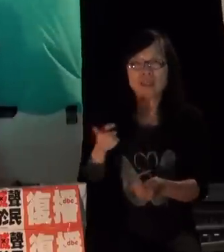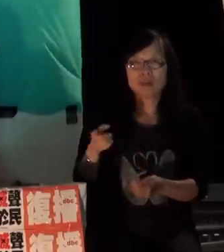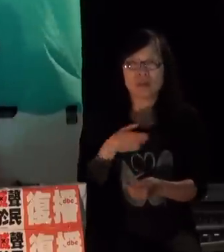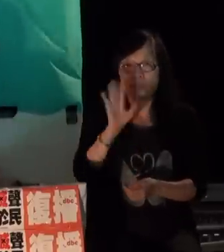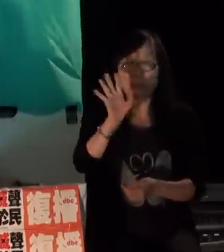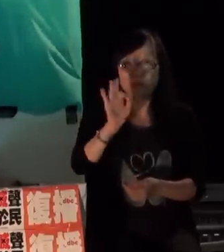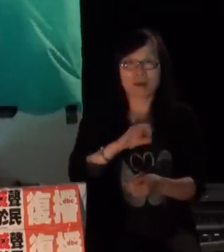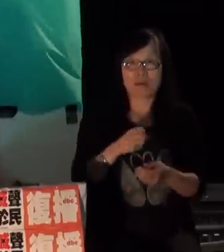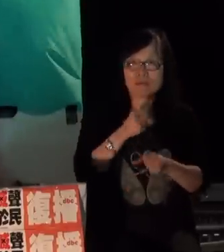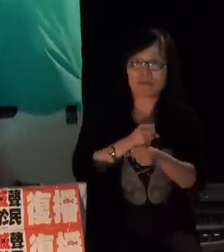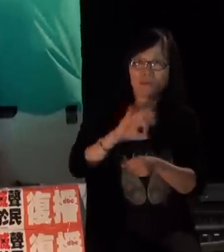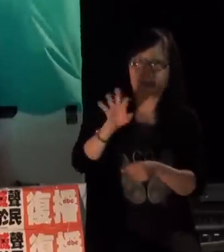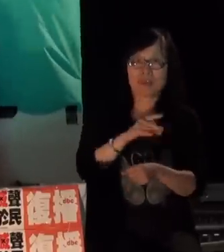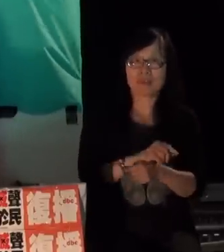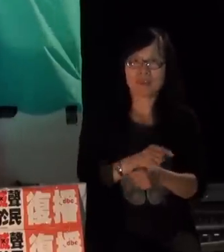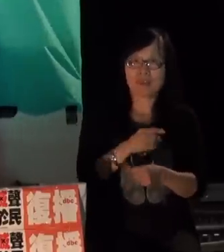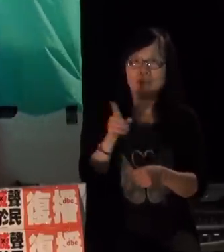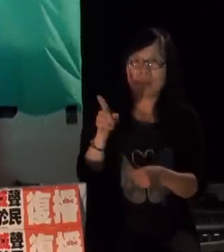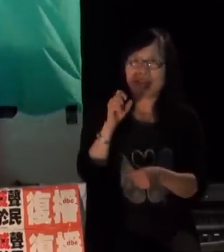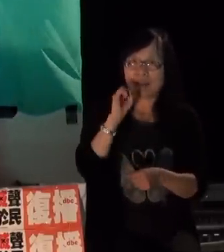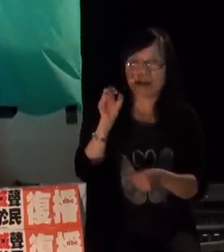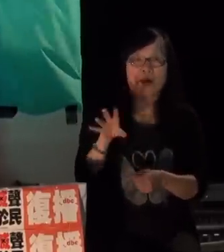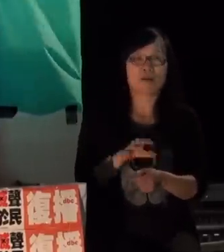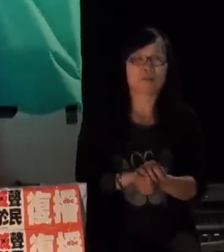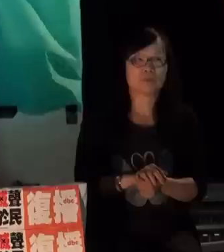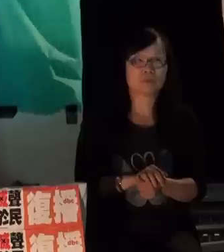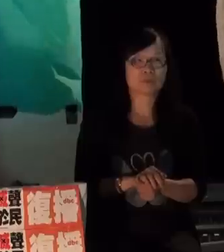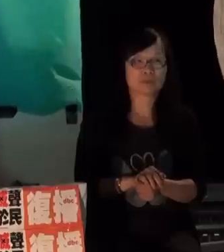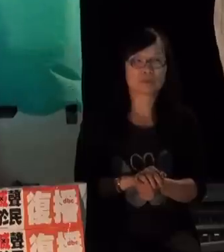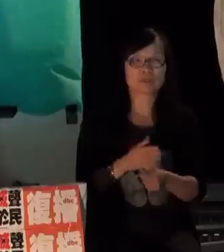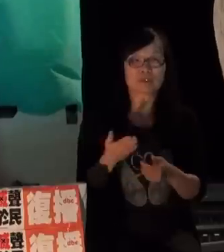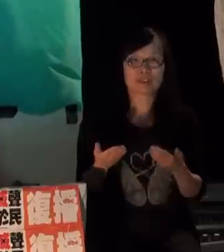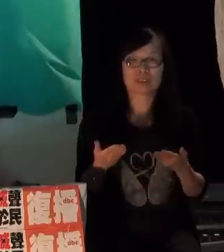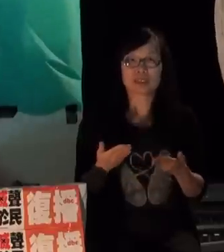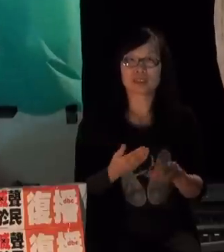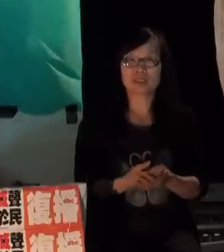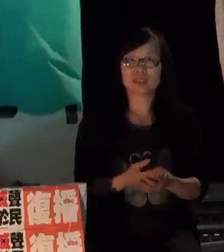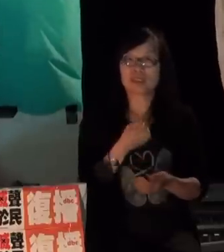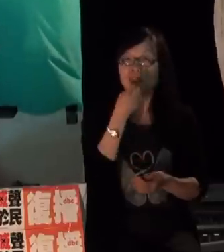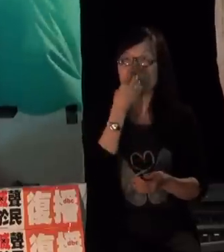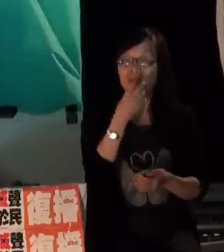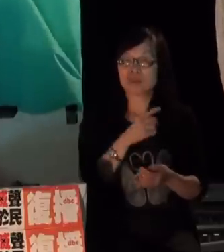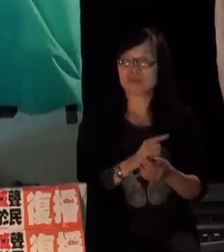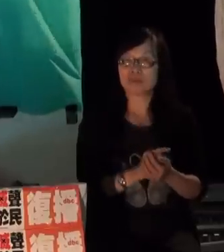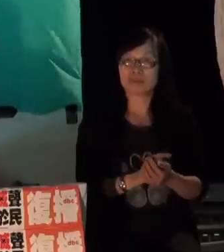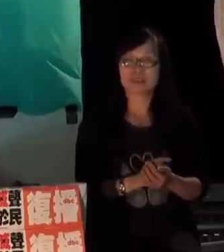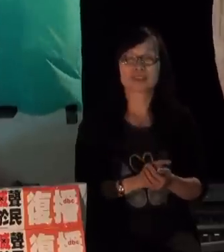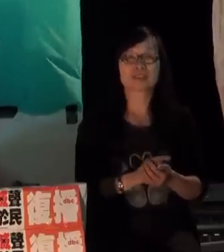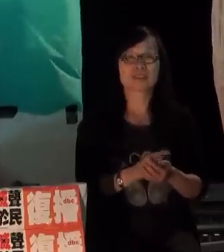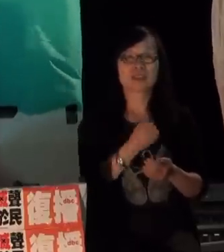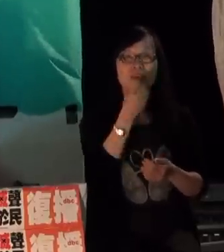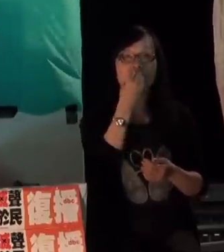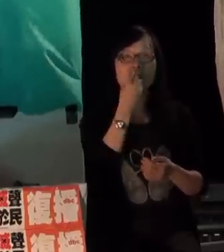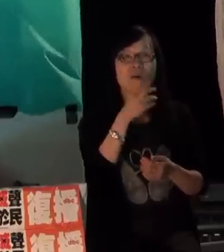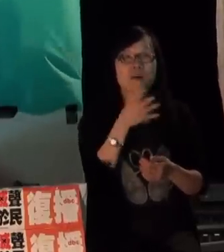啦，唔好搞咁多事啦，係咁樣講嘢嗰陣時。 我諗呢樣嘢其實香港人本身 咁其實都嗰班可能